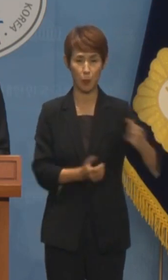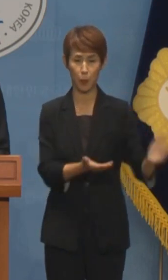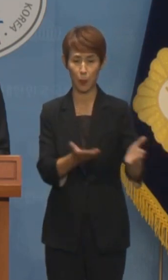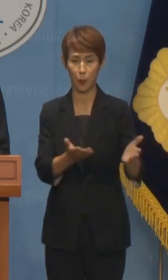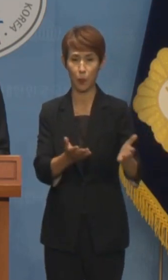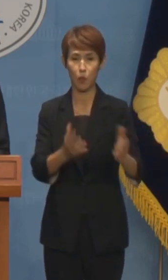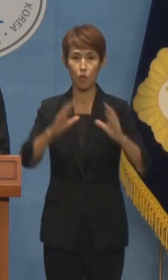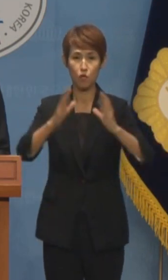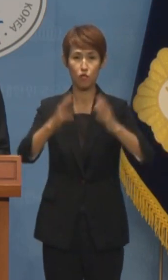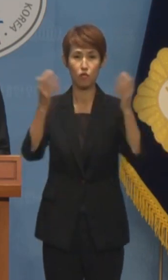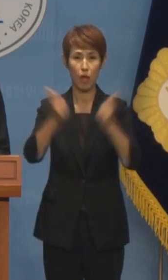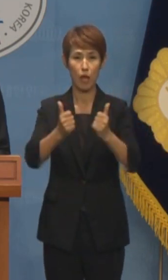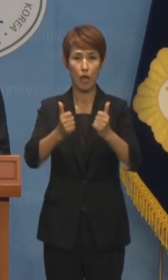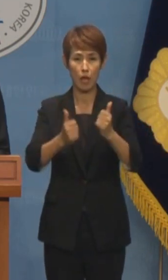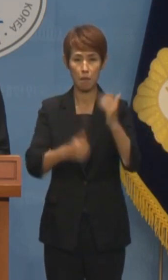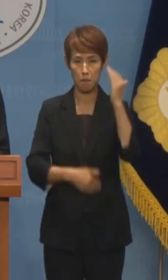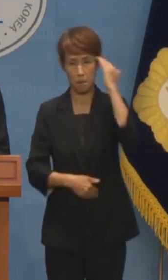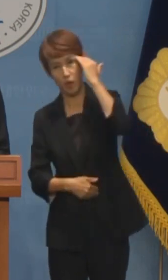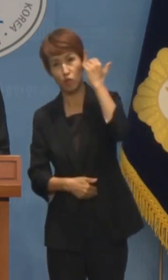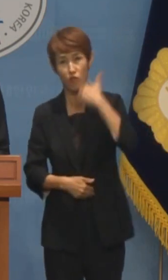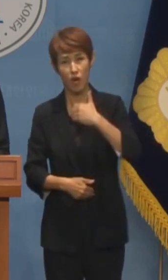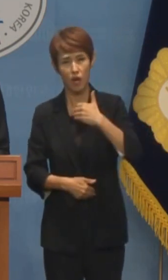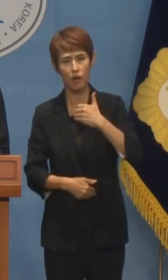이끈 것이 누구입니까?